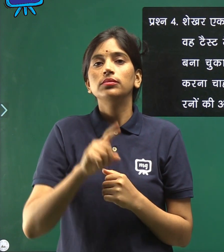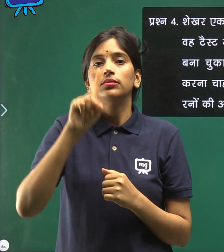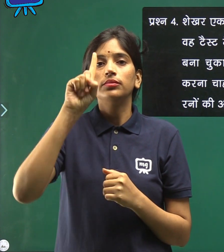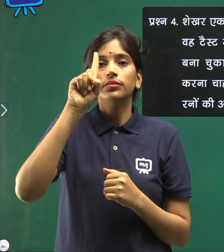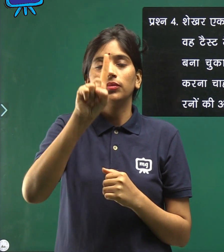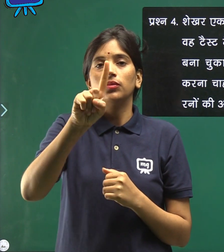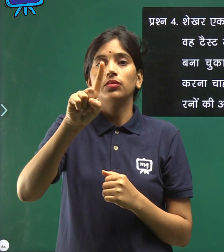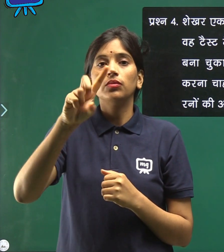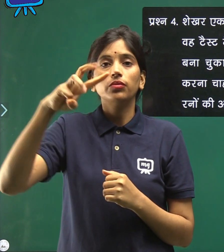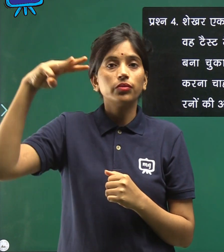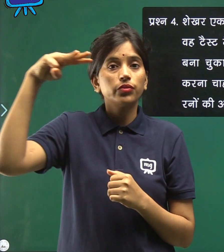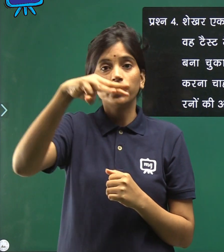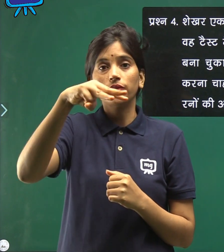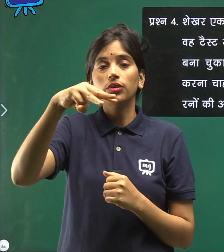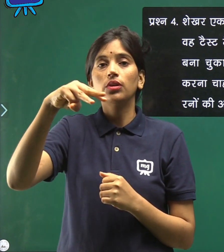10,000 रन